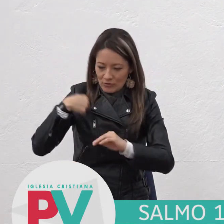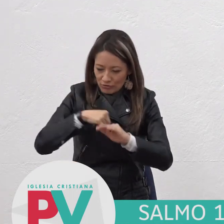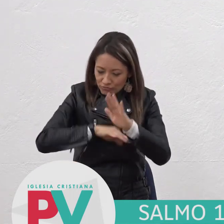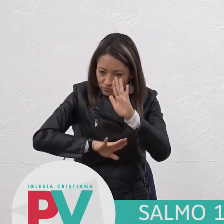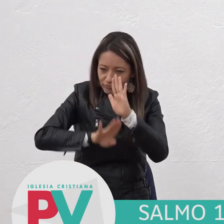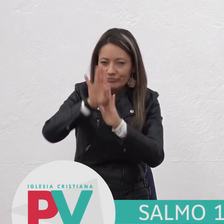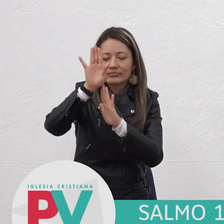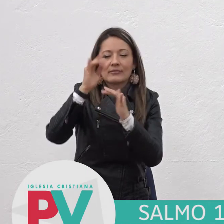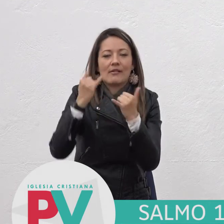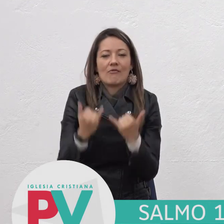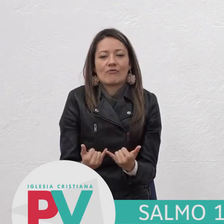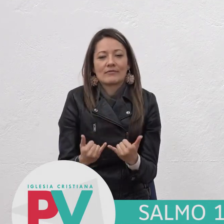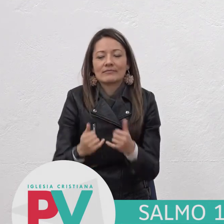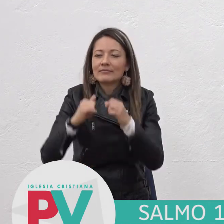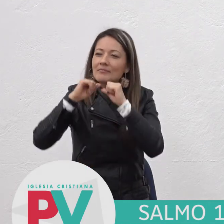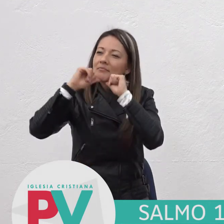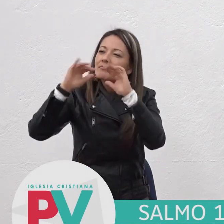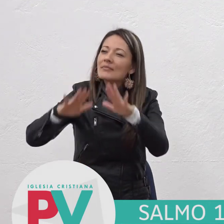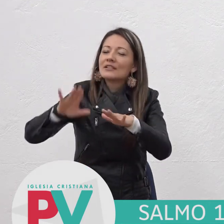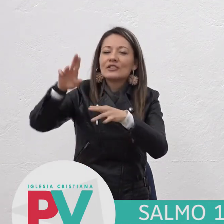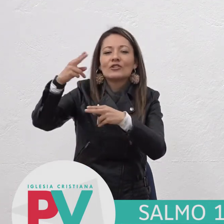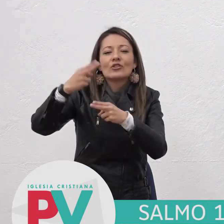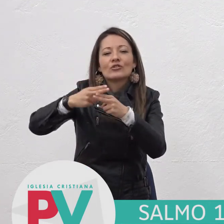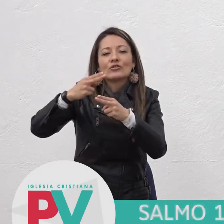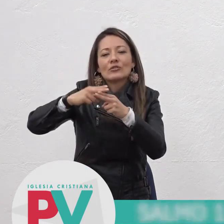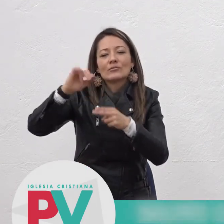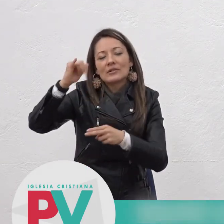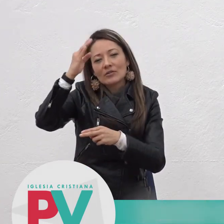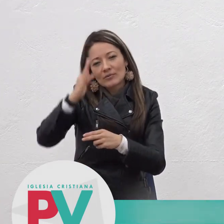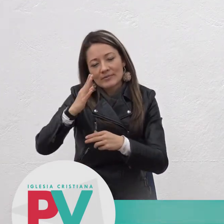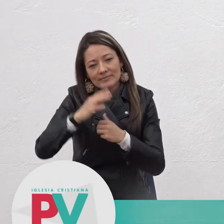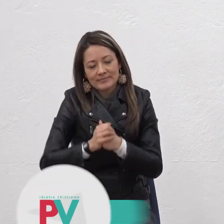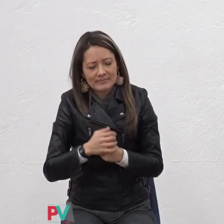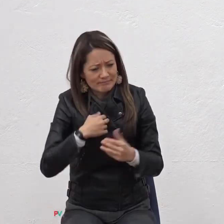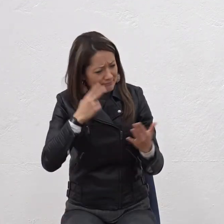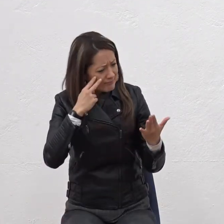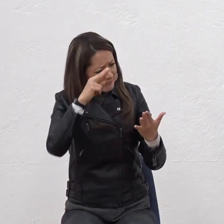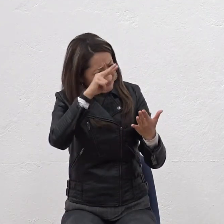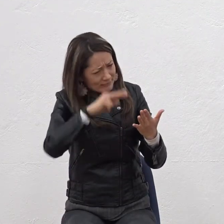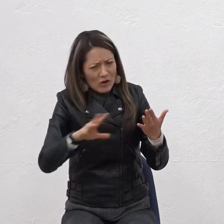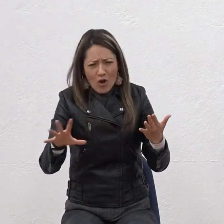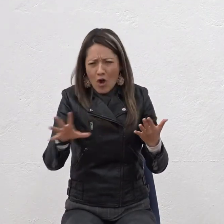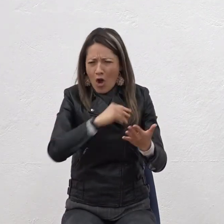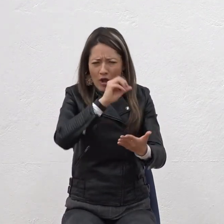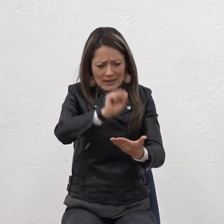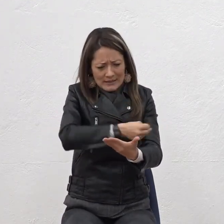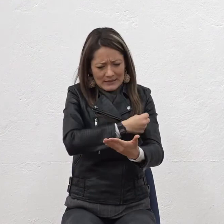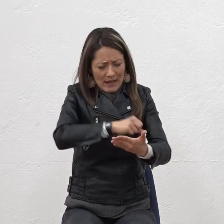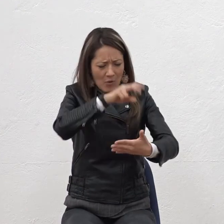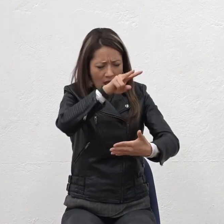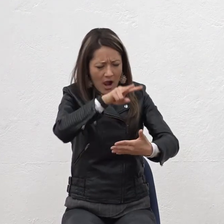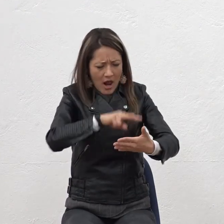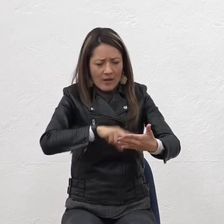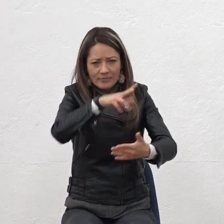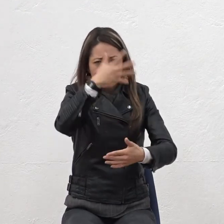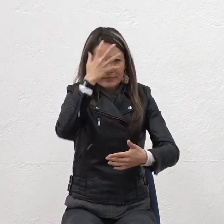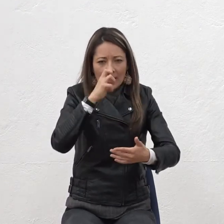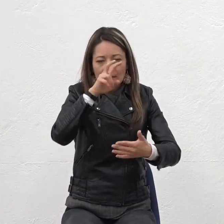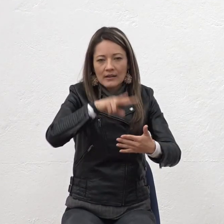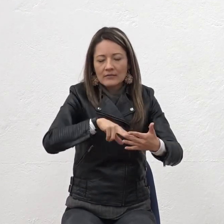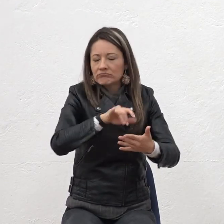prosperar ahora. Bendito sea el nombre de Jehová. Yo miraba, y todo el salmo que leyó Dani